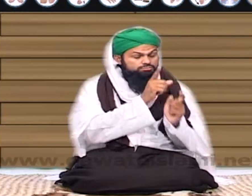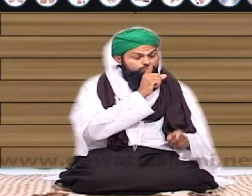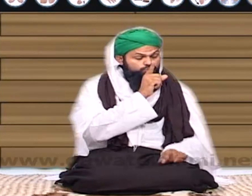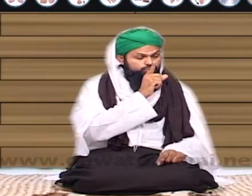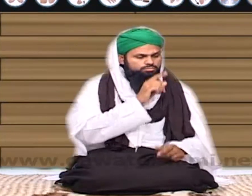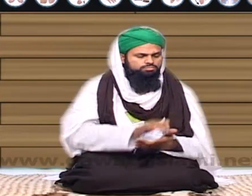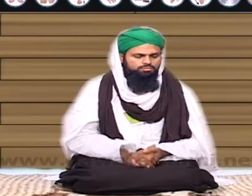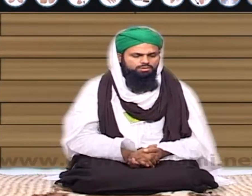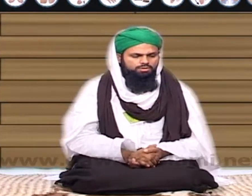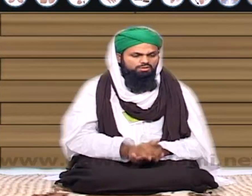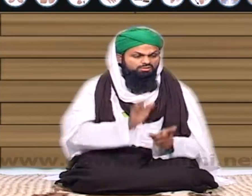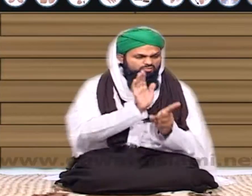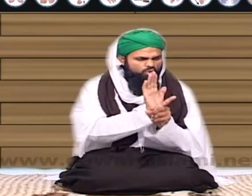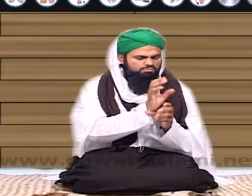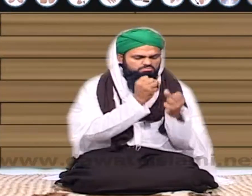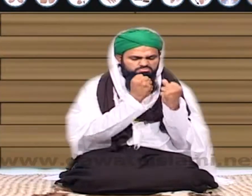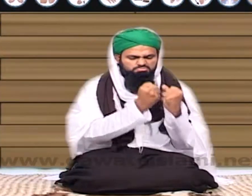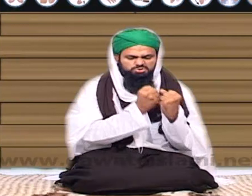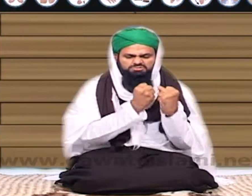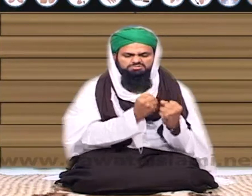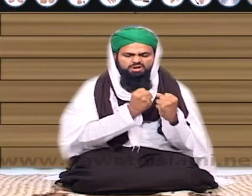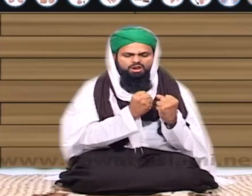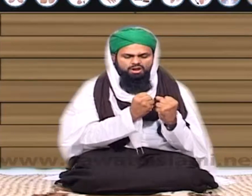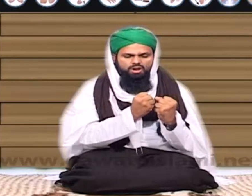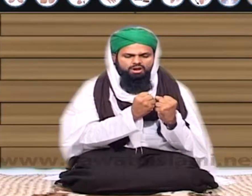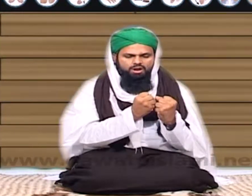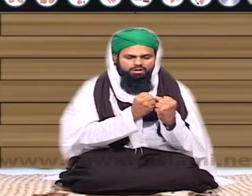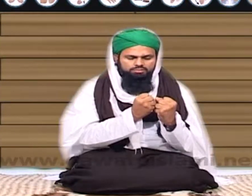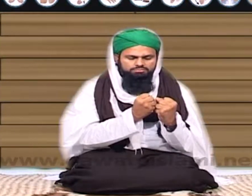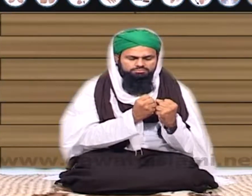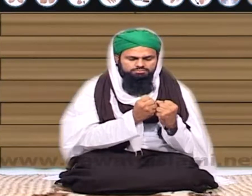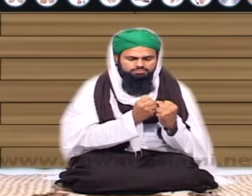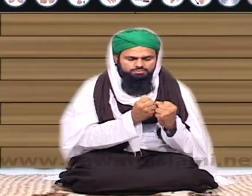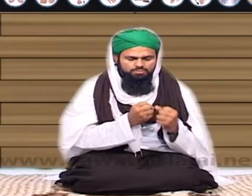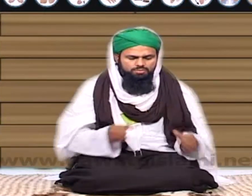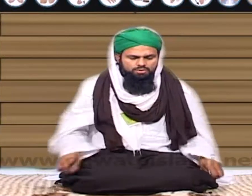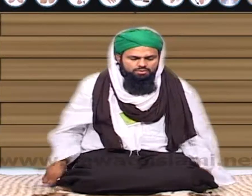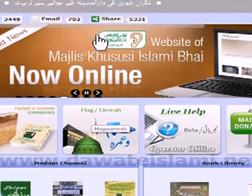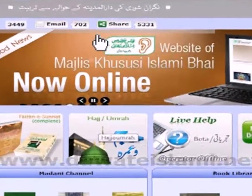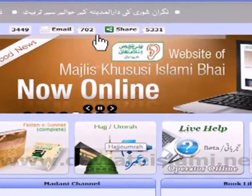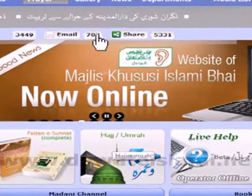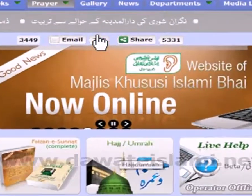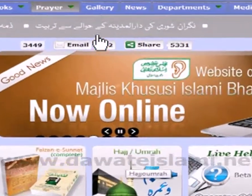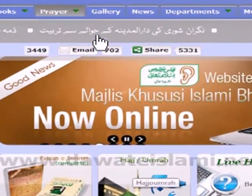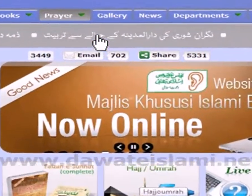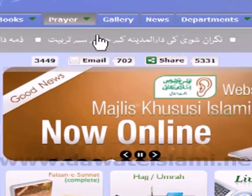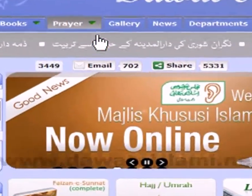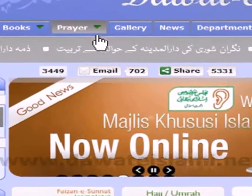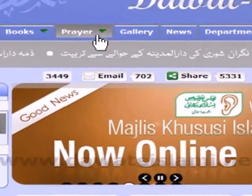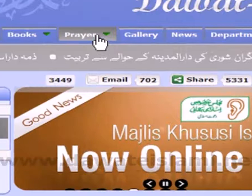لیکن اس دور میں روکنا مشکل ہے. وہ کہہ دے گا کہ حقیقت ہے، وہ مانے گا تو نہیں اور شے میں آ جائے گا. تو اس طرح مطلب یہ بہت سخت